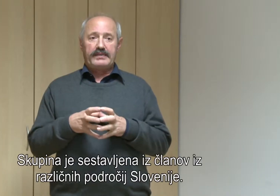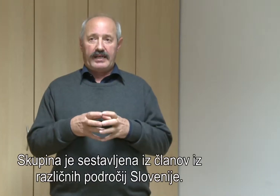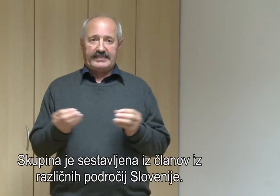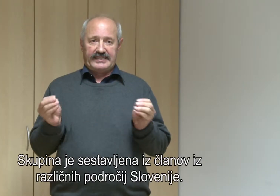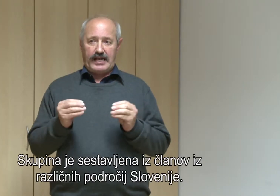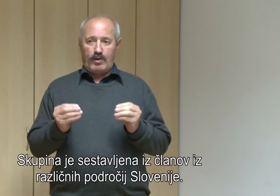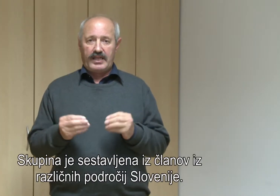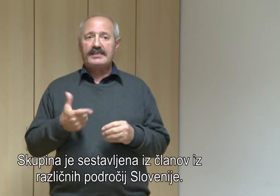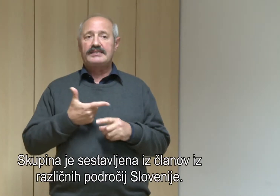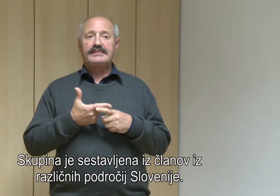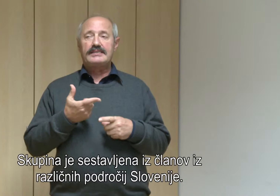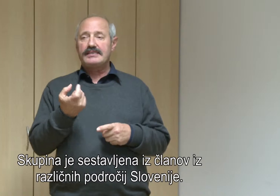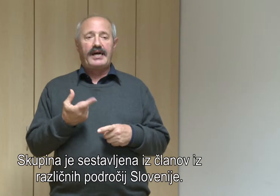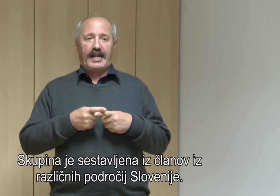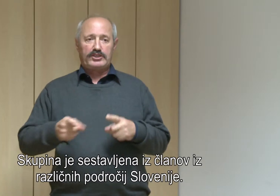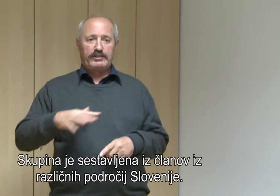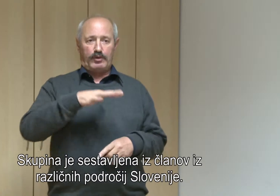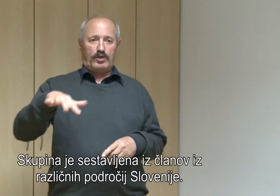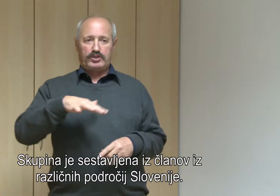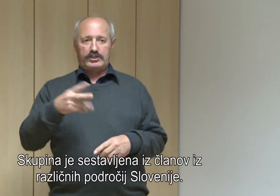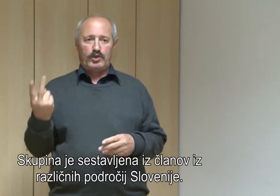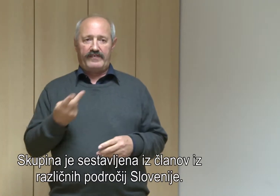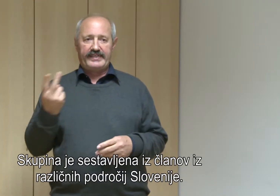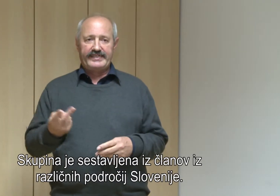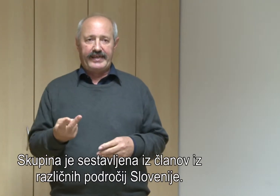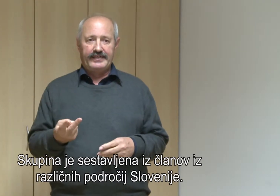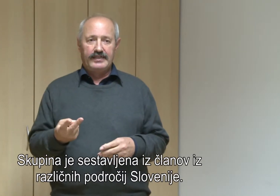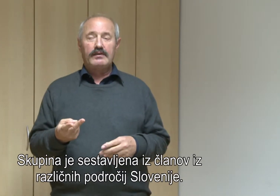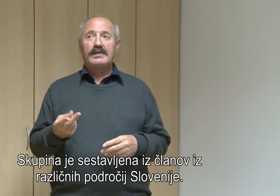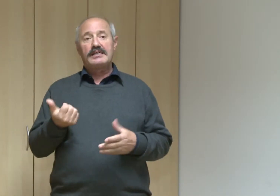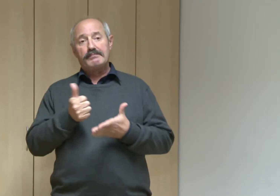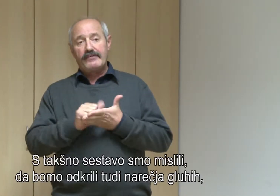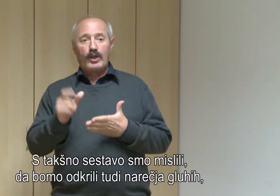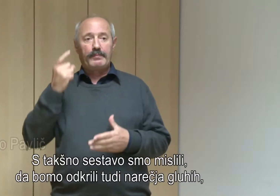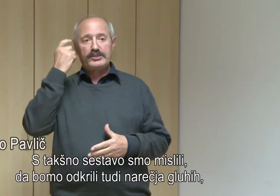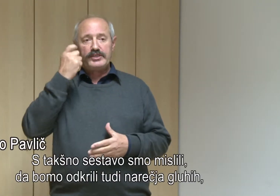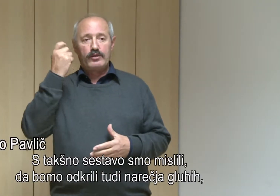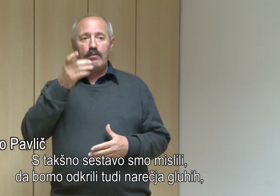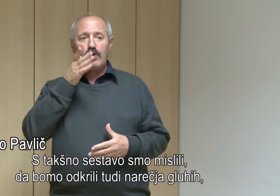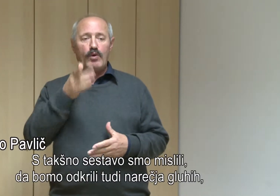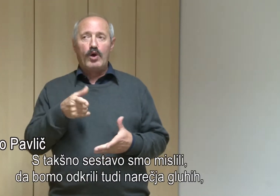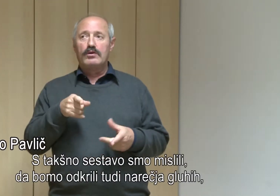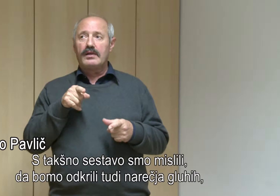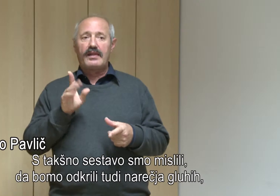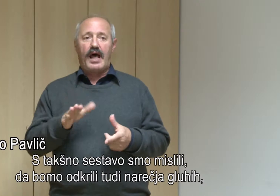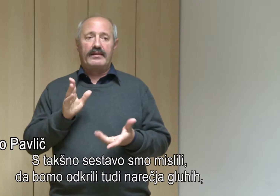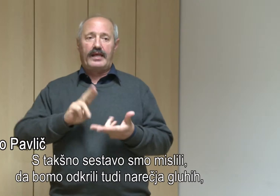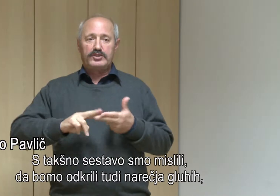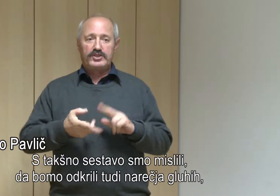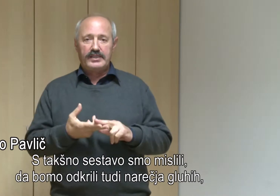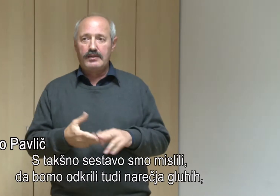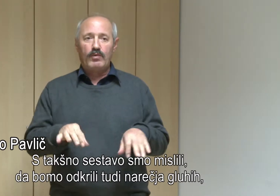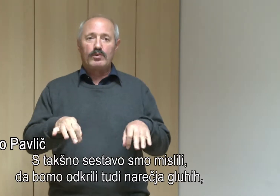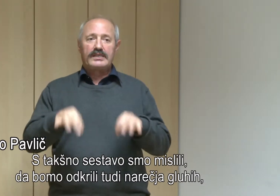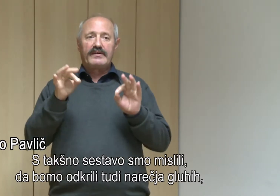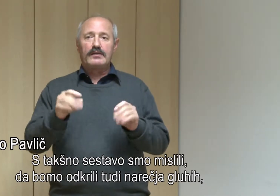Skupina je sestavljena iz Hrvatske Slovenije, Tako ne mislim, da bomo ta